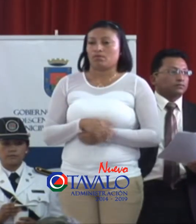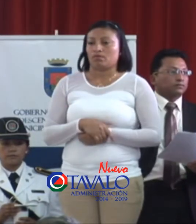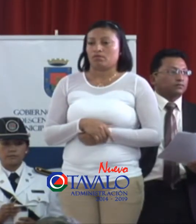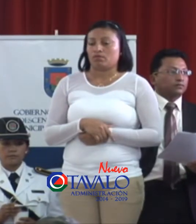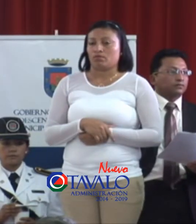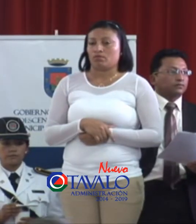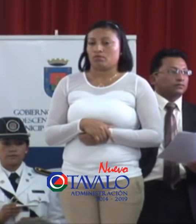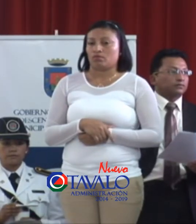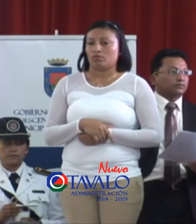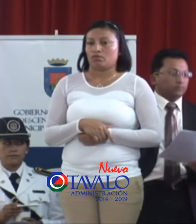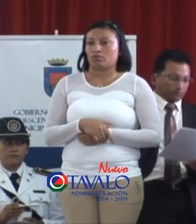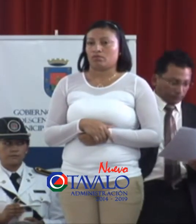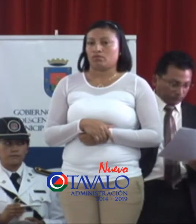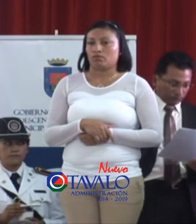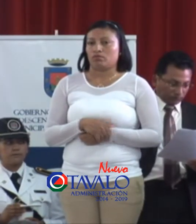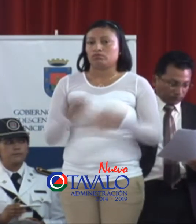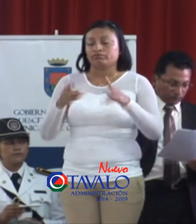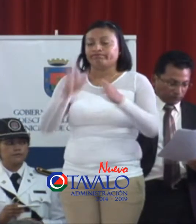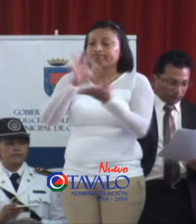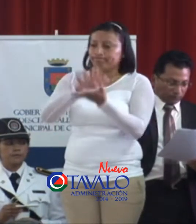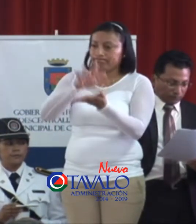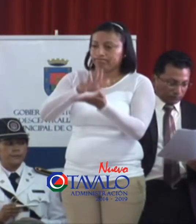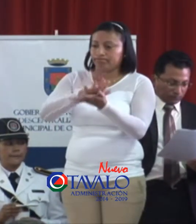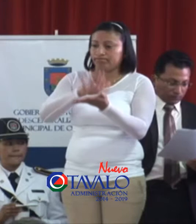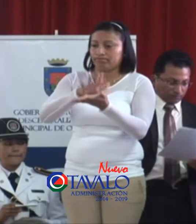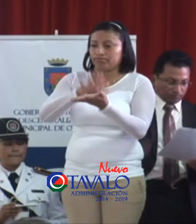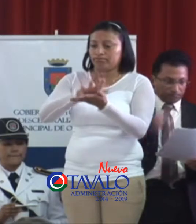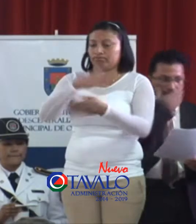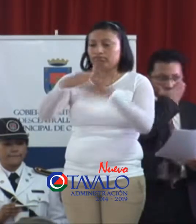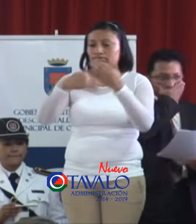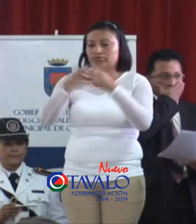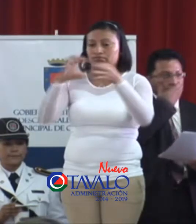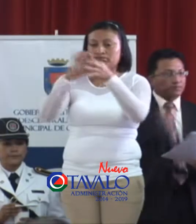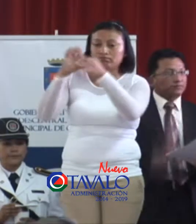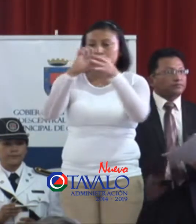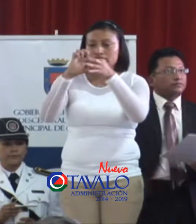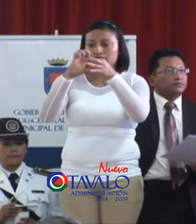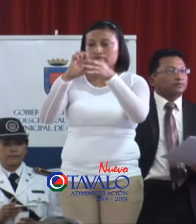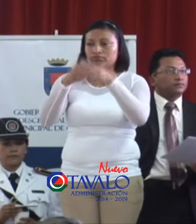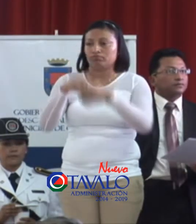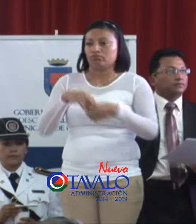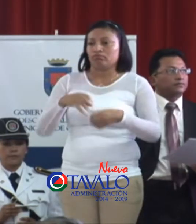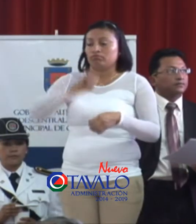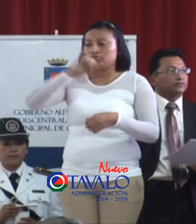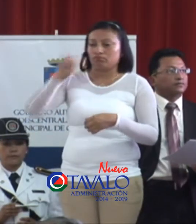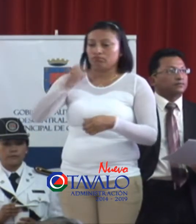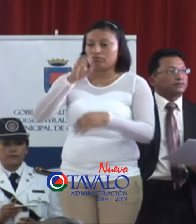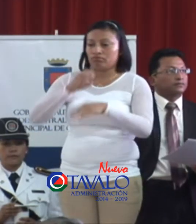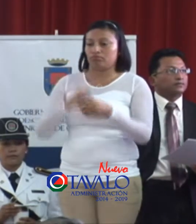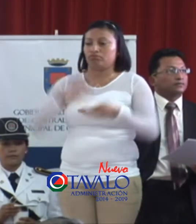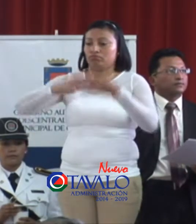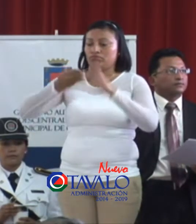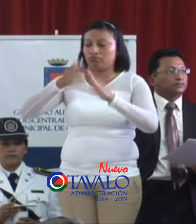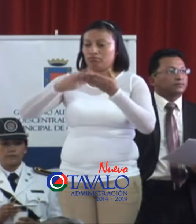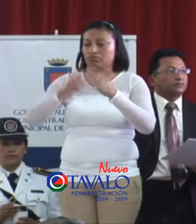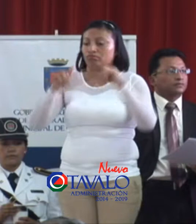sector rural. Y por eso, para tranquilidad aquí de los compañeros presidentes de las juntas parroquiales, en